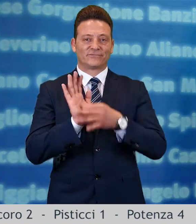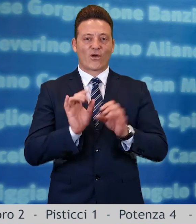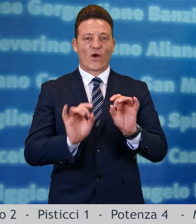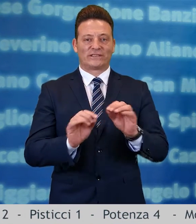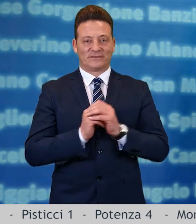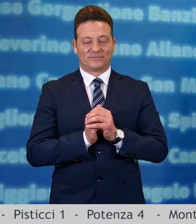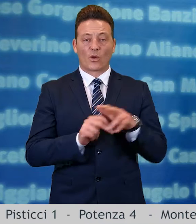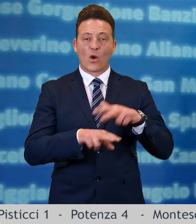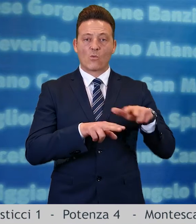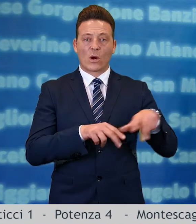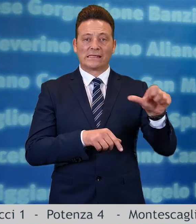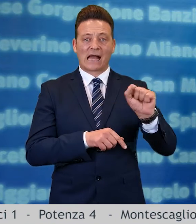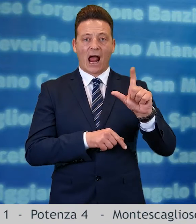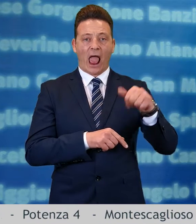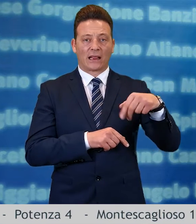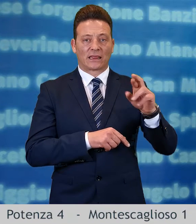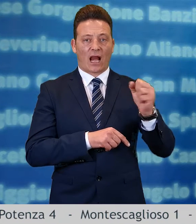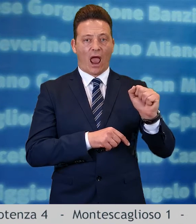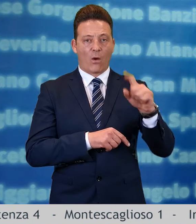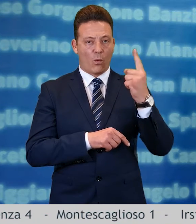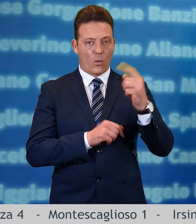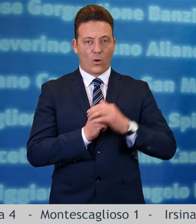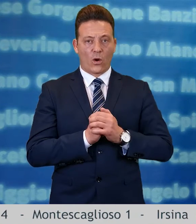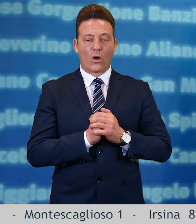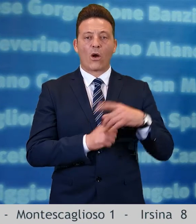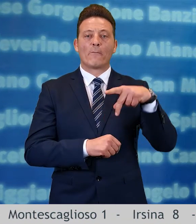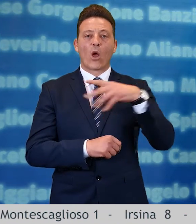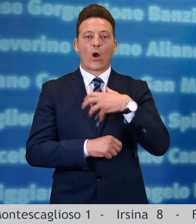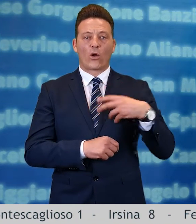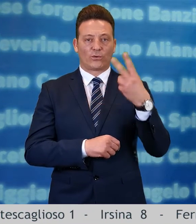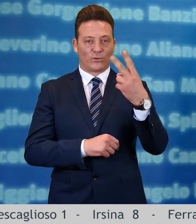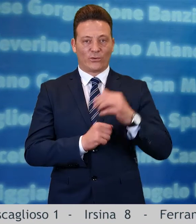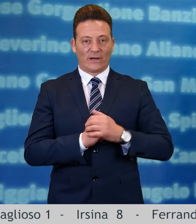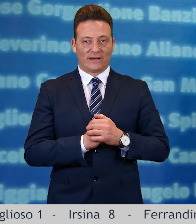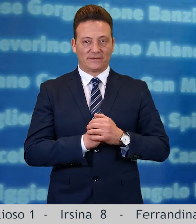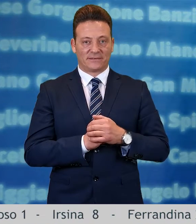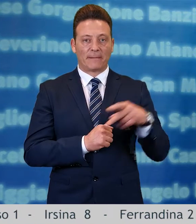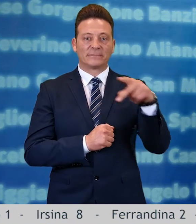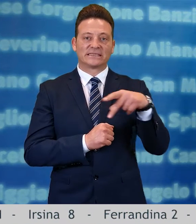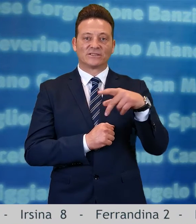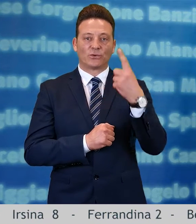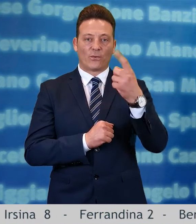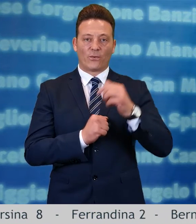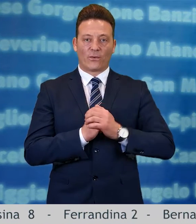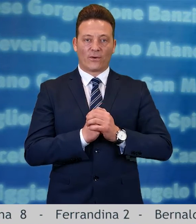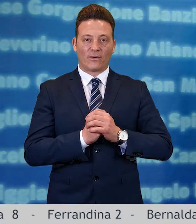salandra 1 policoro 2 pisticci 1 potenza